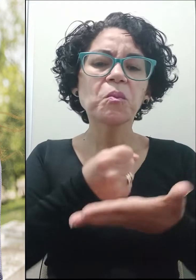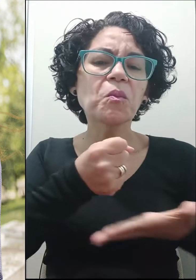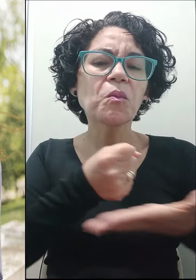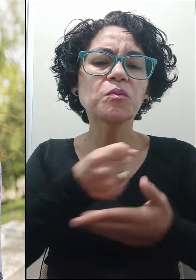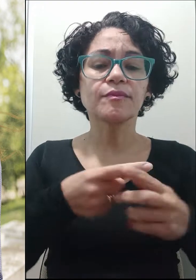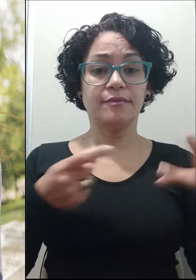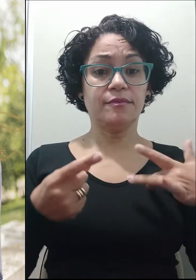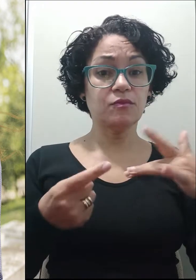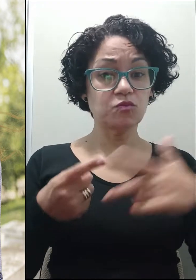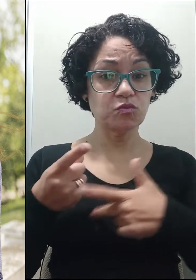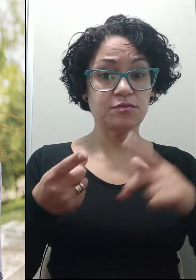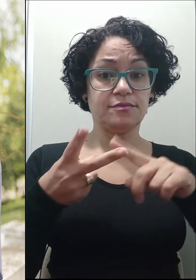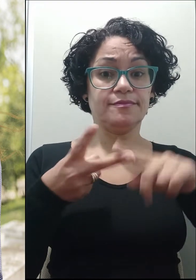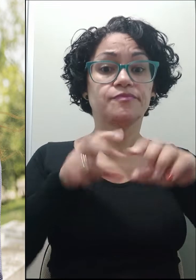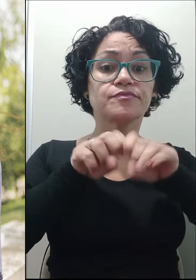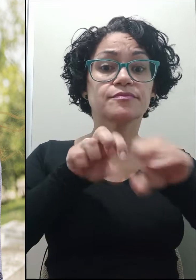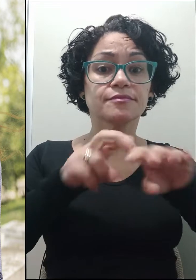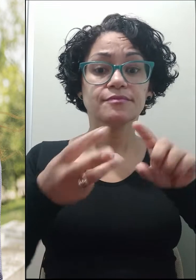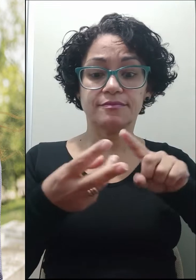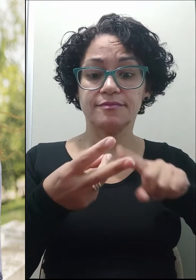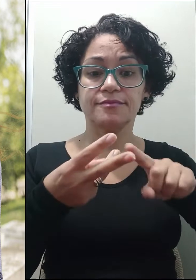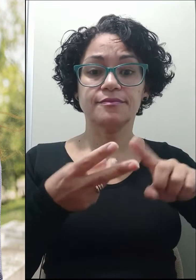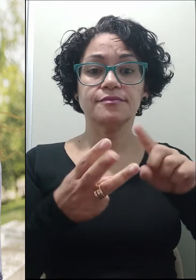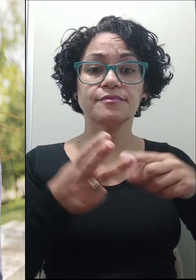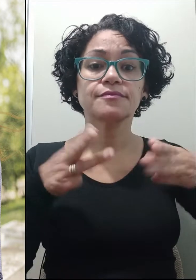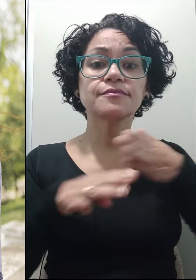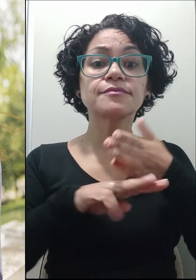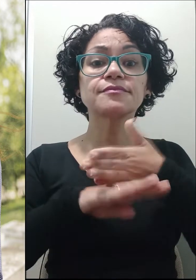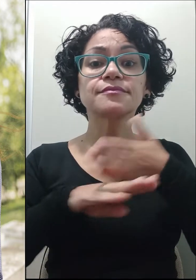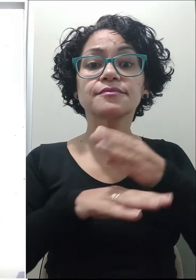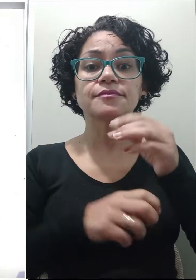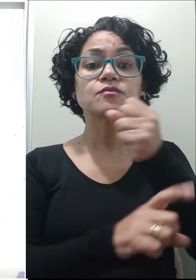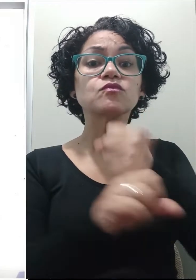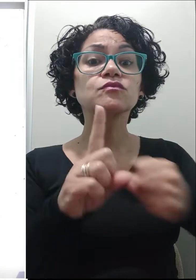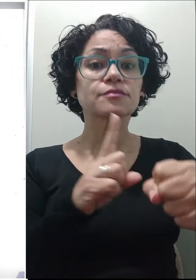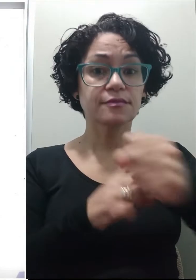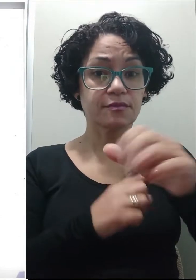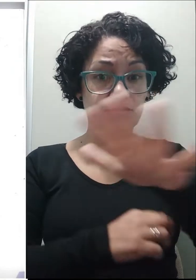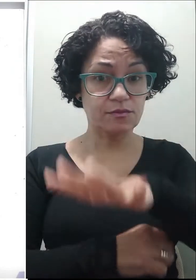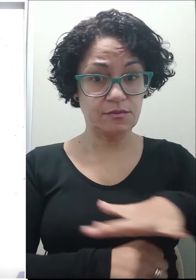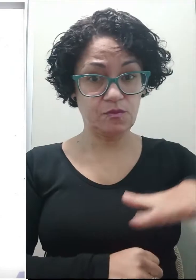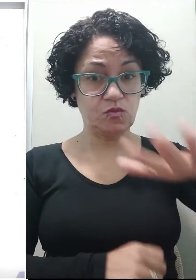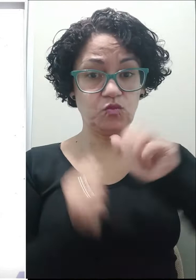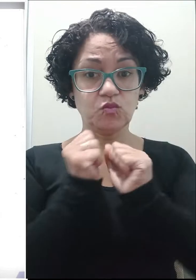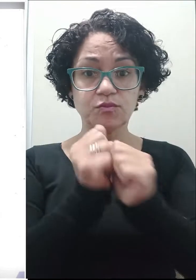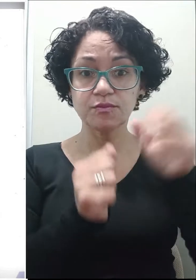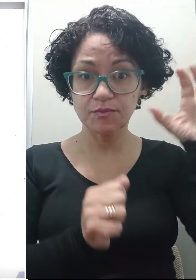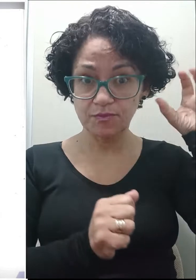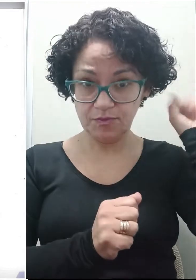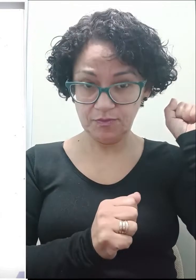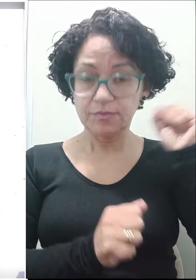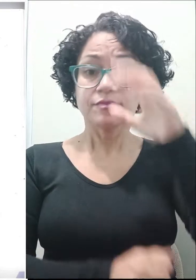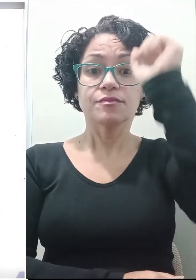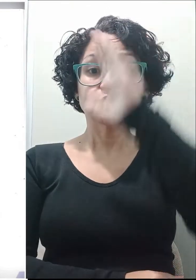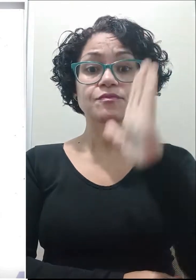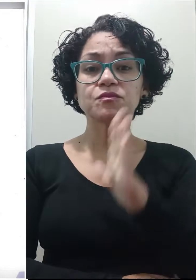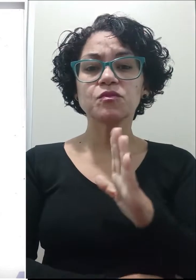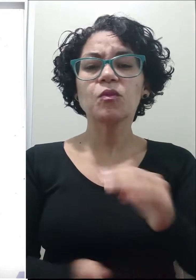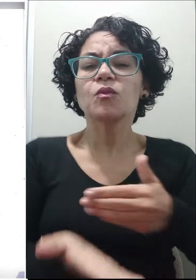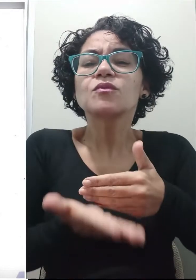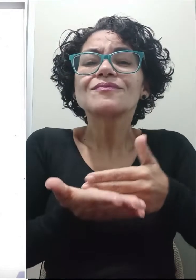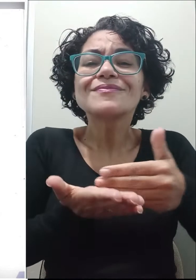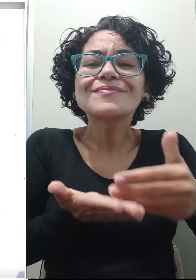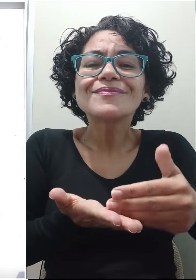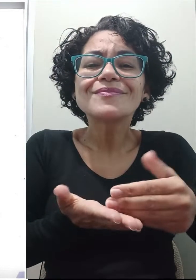como saúde, educação e participação social. No Brasil, as primeiras iniciativas